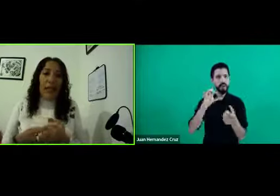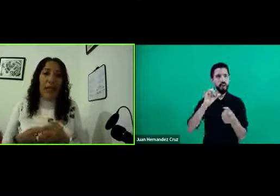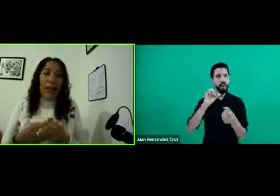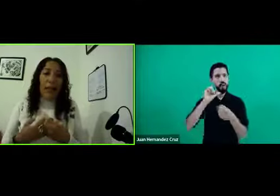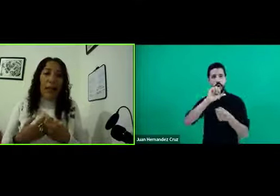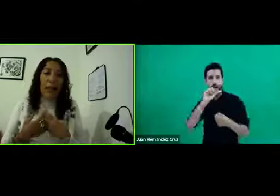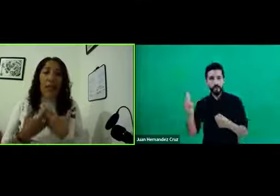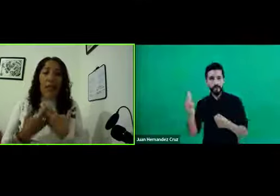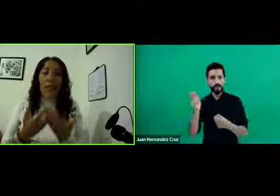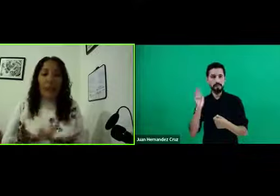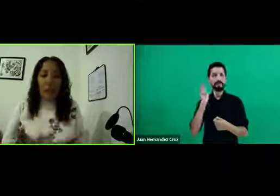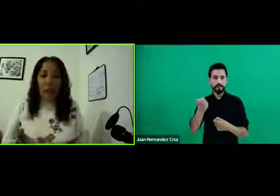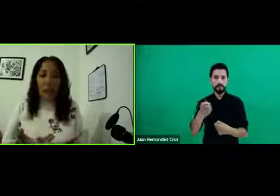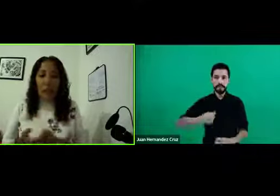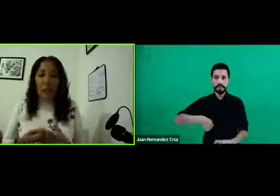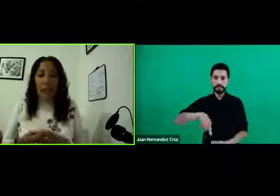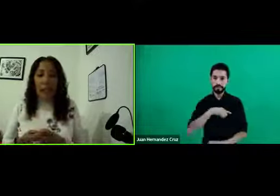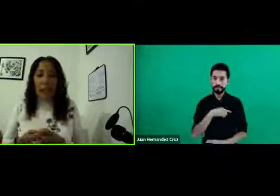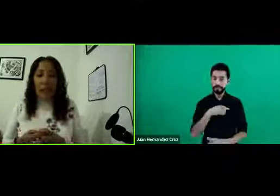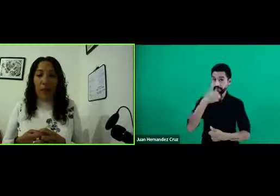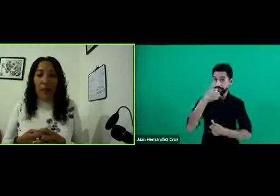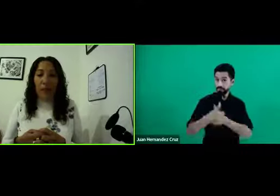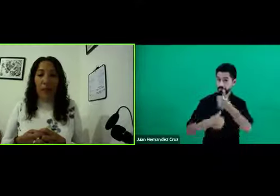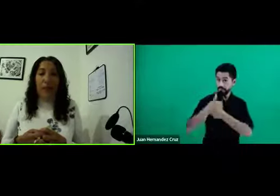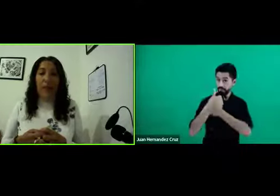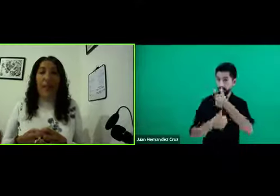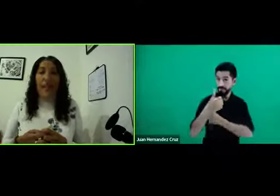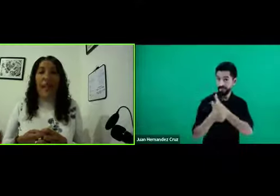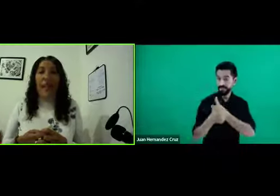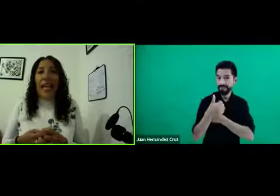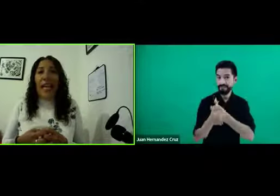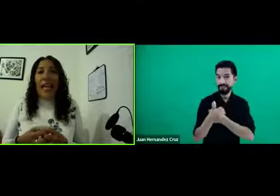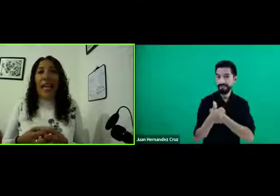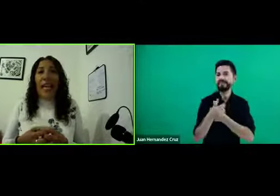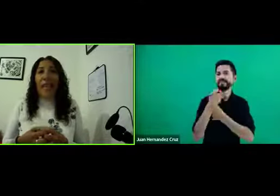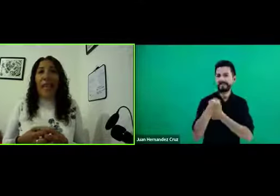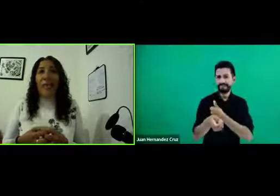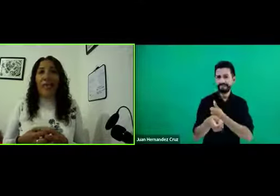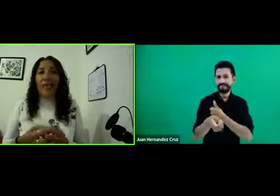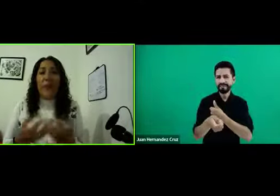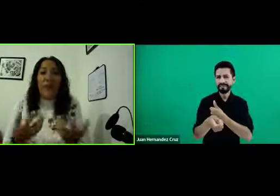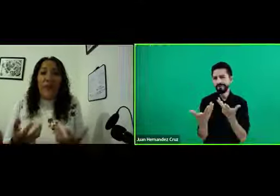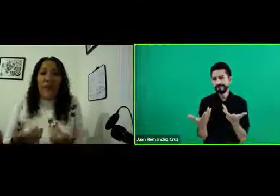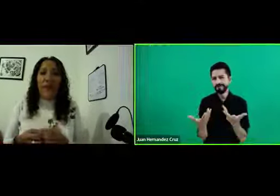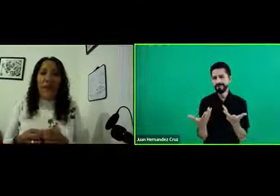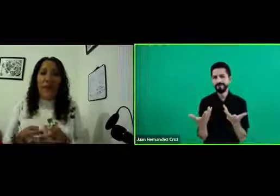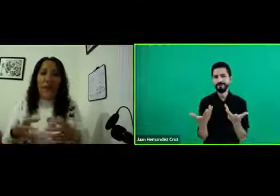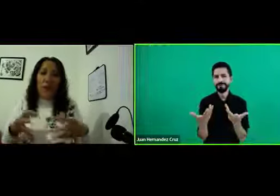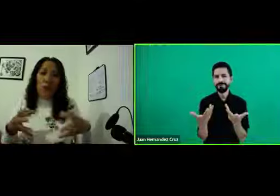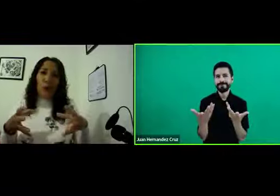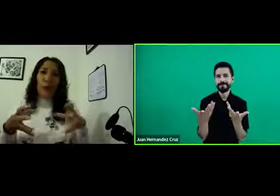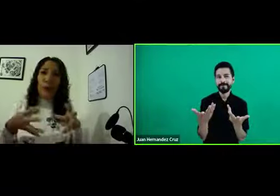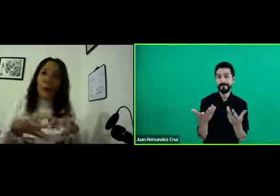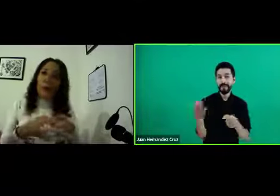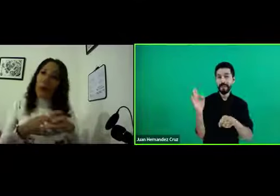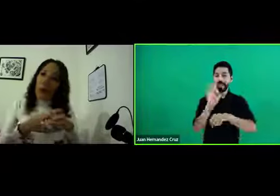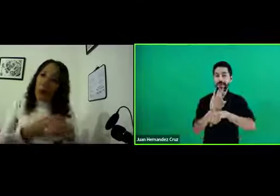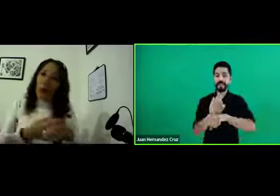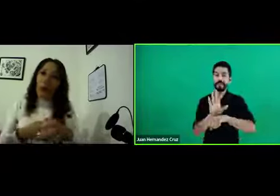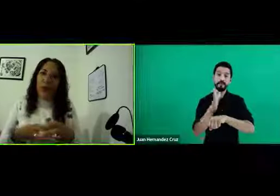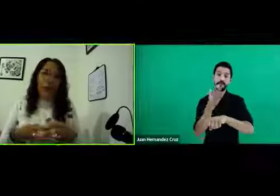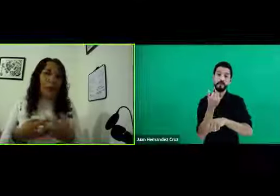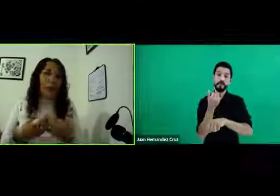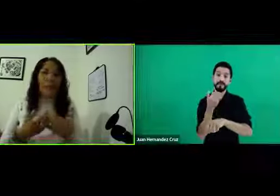que nos haga competitivos en términos de defensa. Si nosotros no